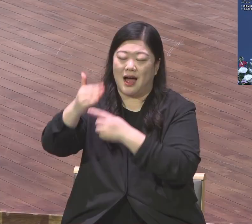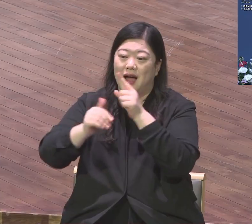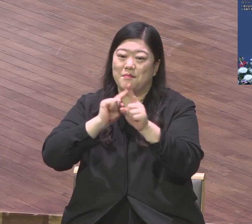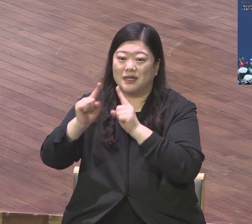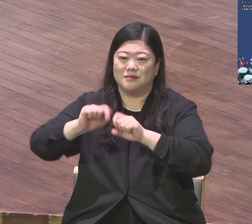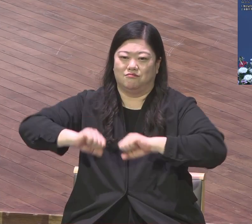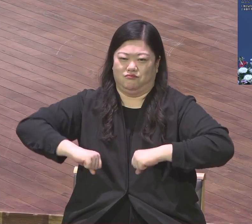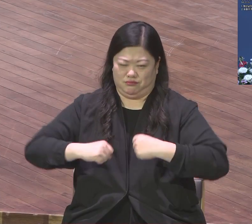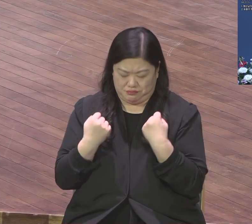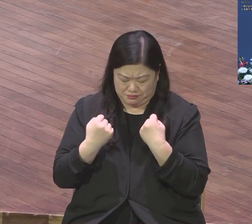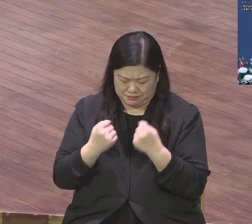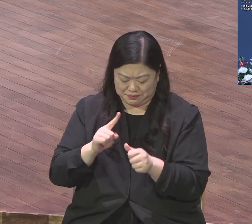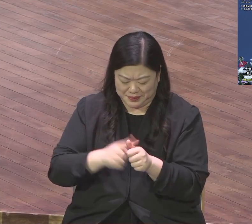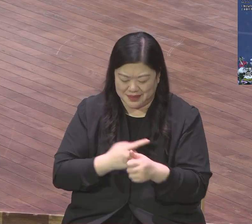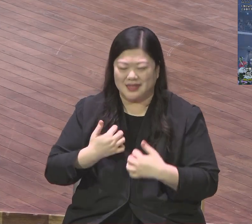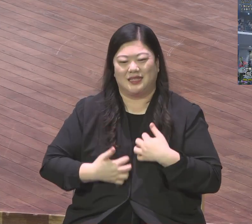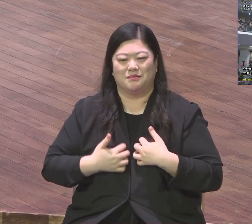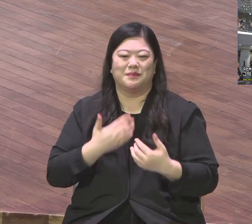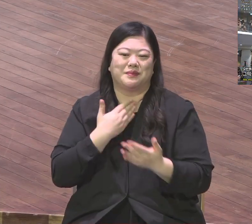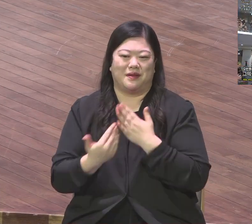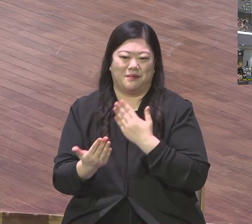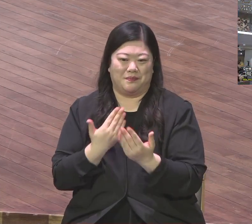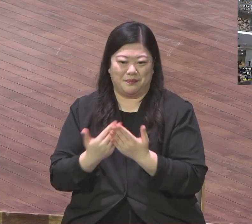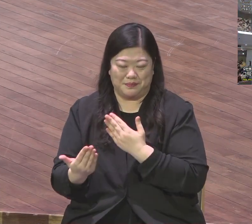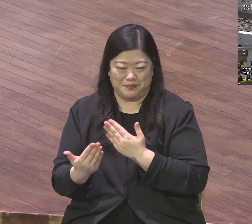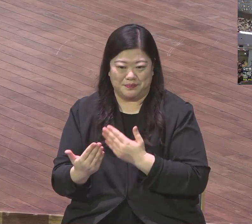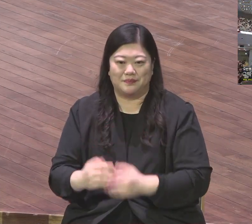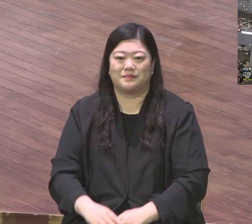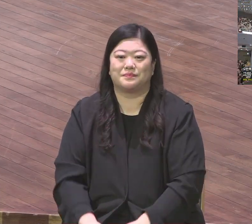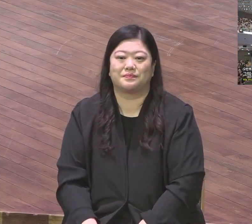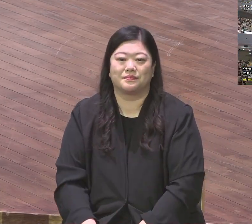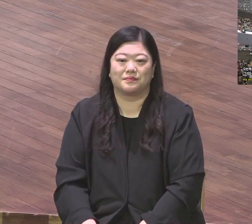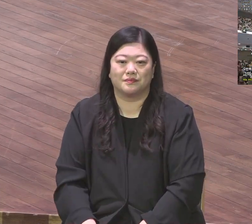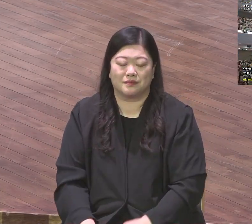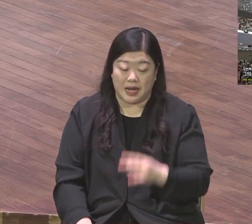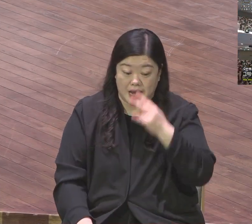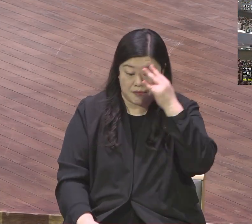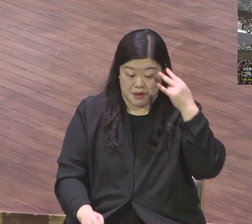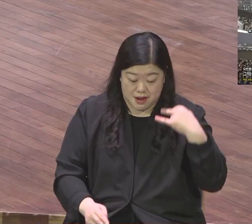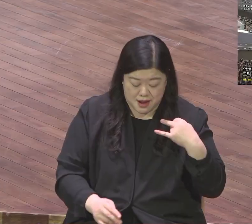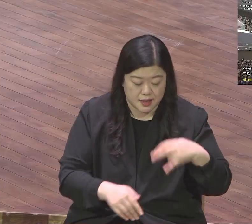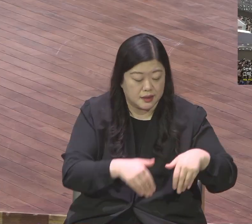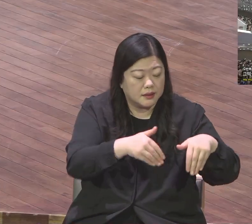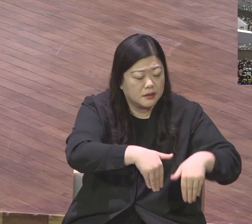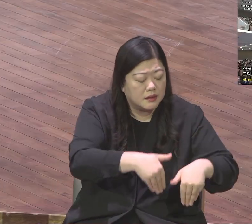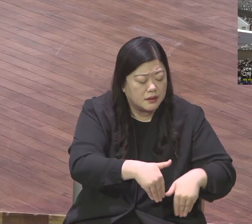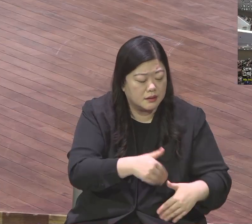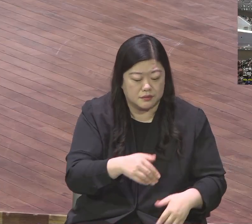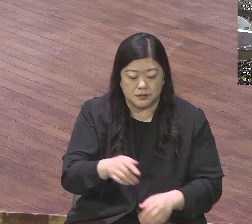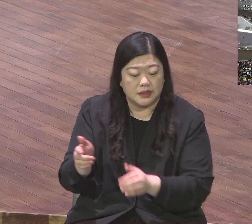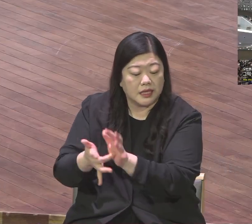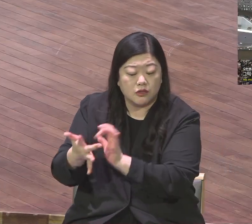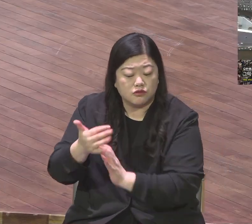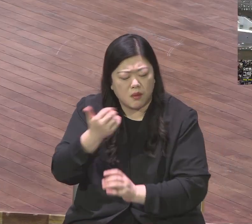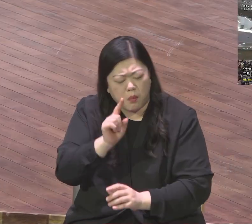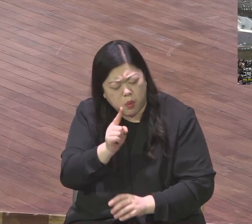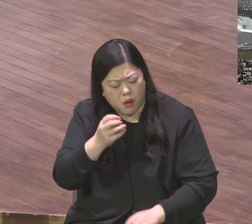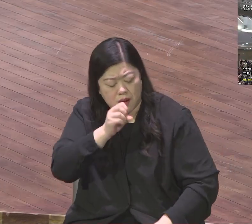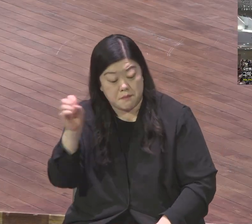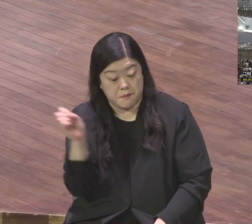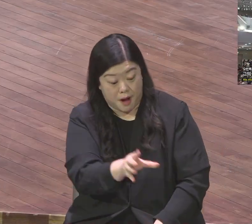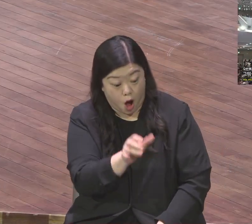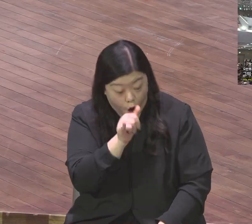체험입니다. 5절입니다. 그의 어머니가 하인들에게 이르되 너희에게 무슨 말씀을 하시든지